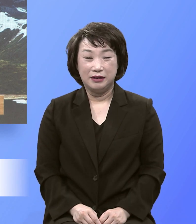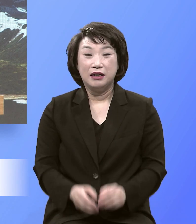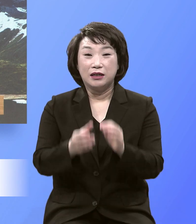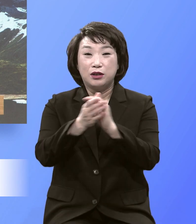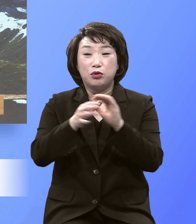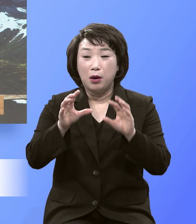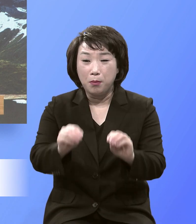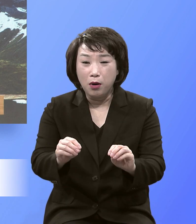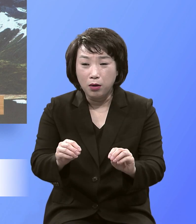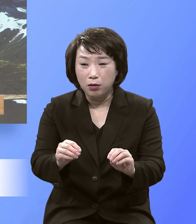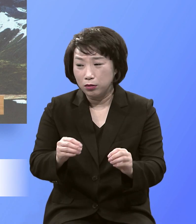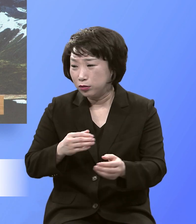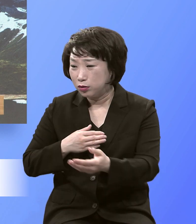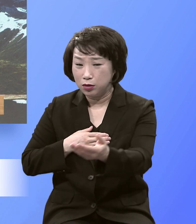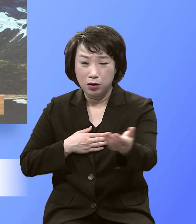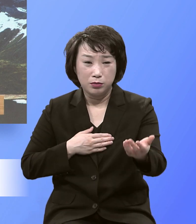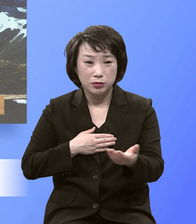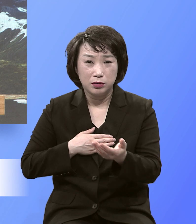기도가 중단되면